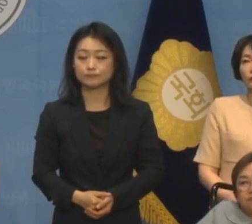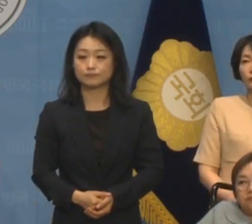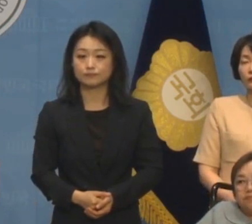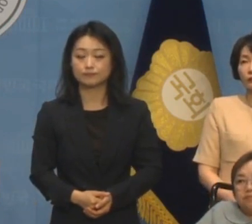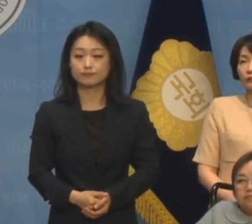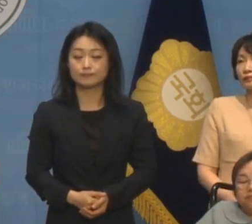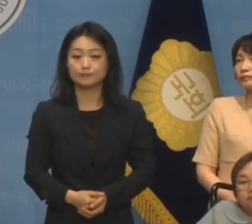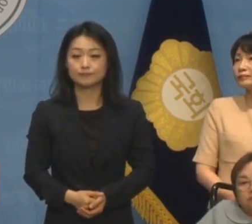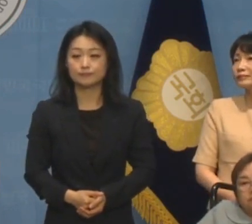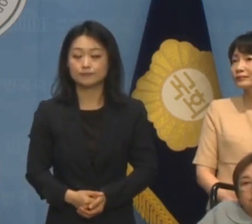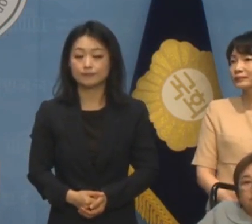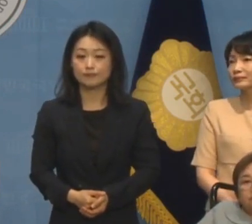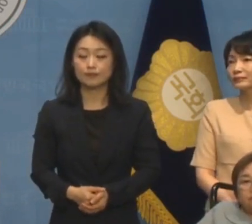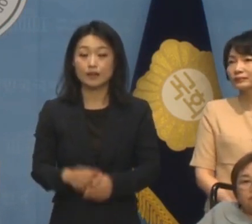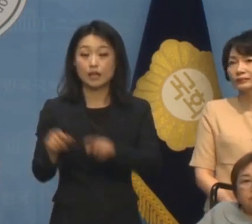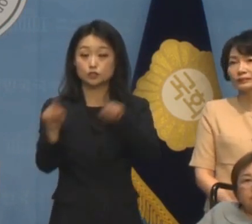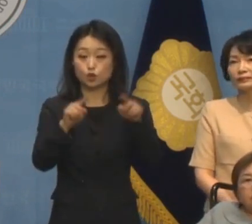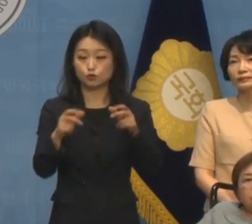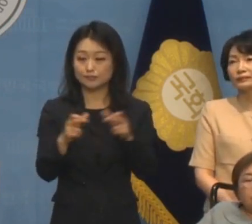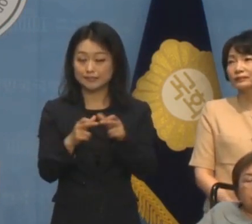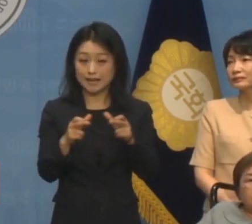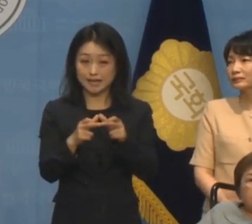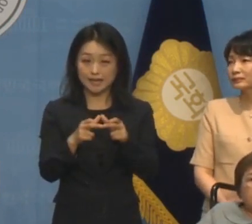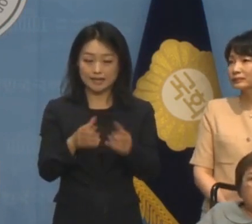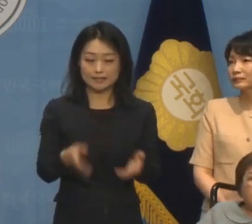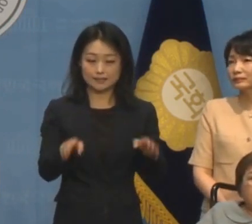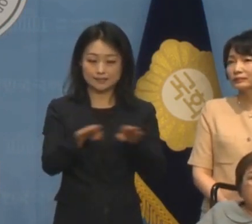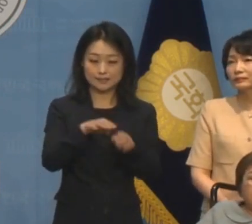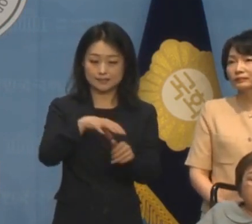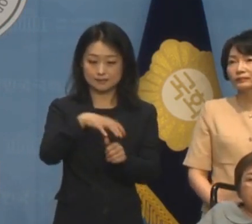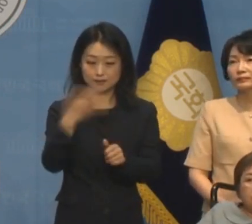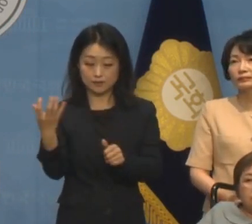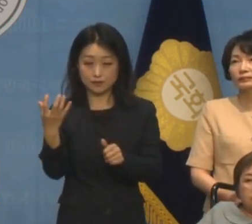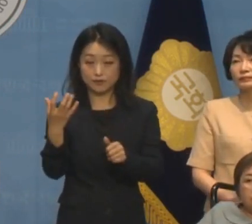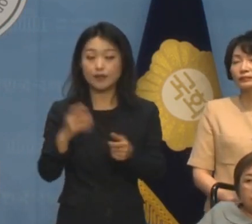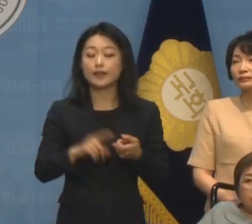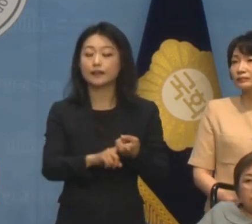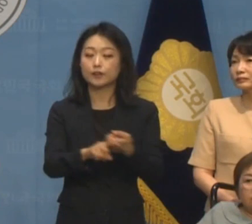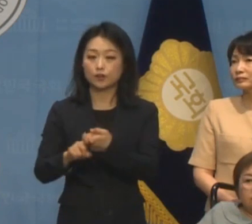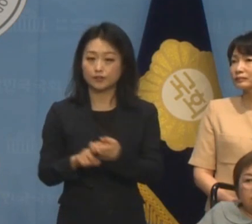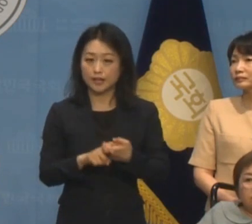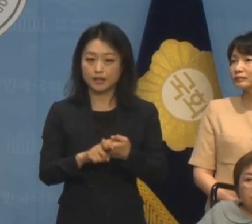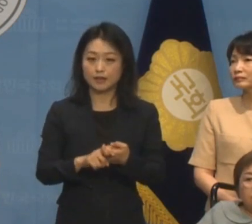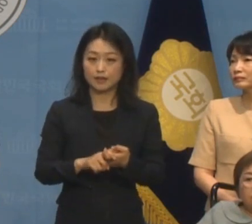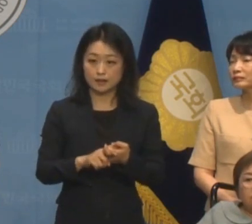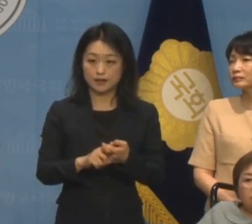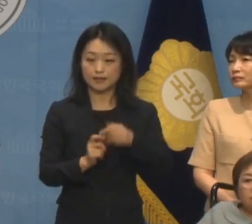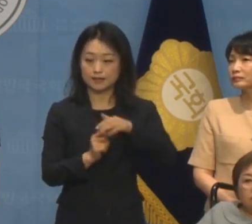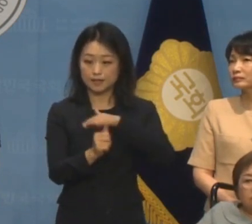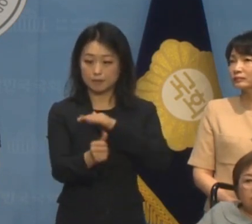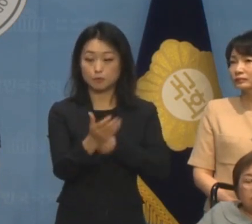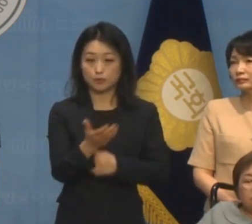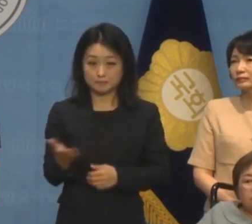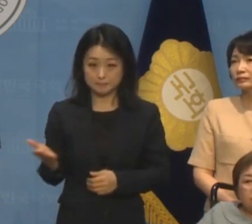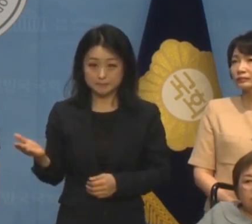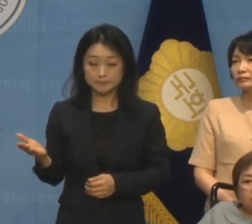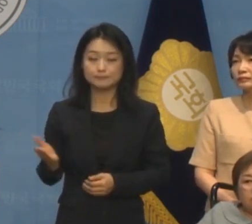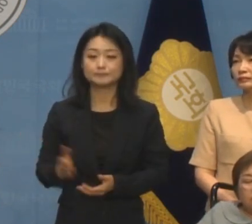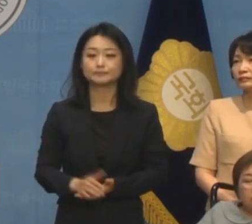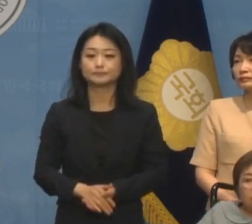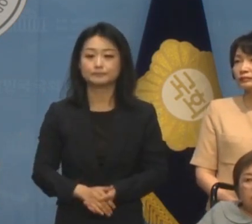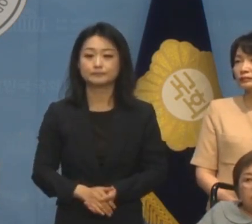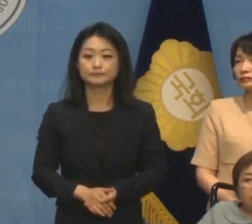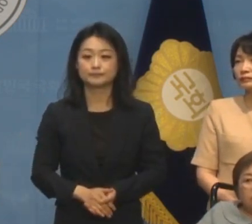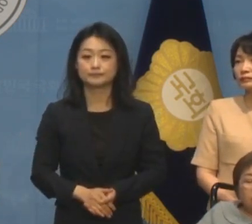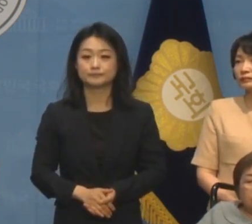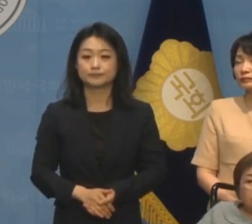네, 마지막으로 전국장애인 탈시설연대 추경진 서울지부 공동대표님의 발언 이어주시겠습니다.